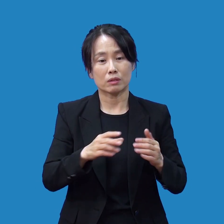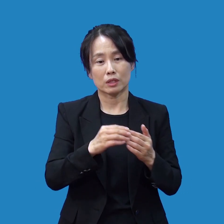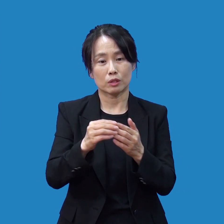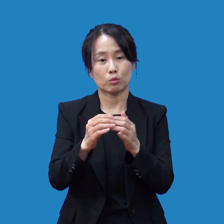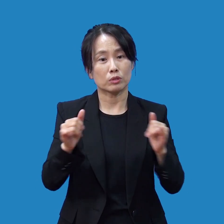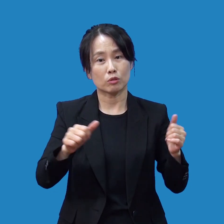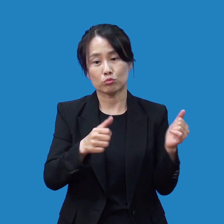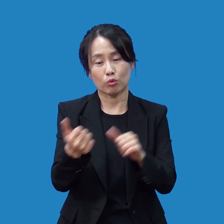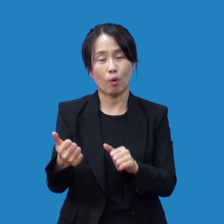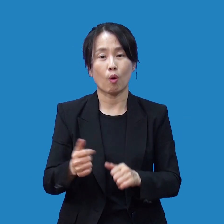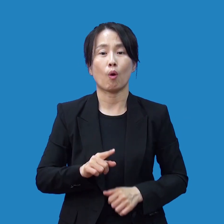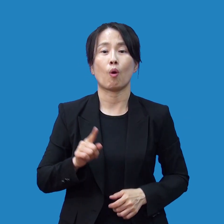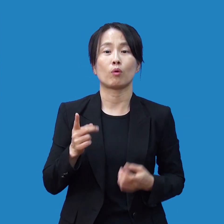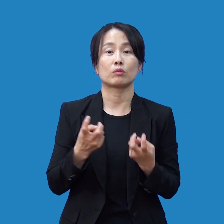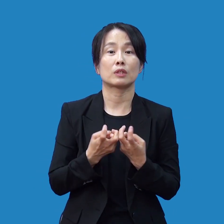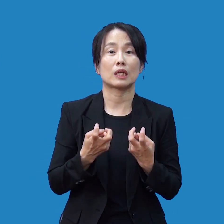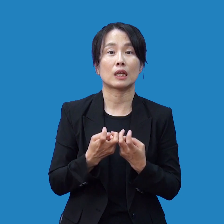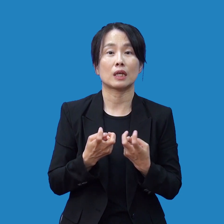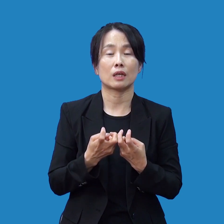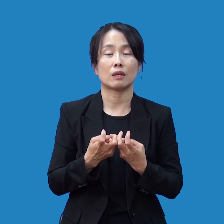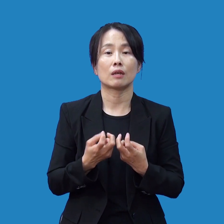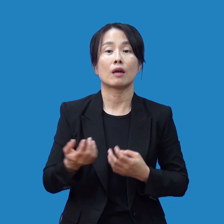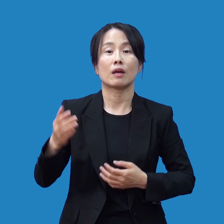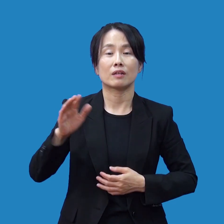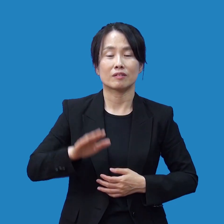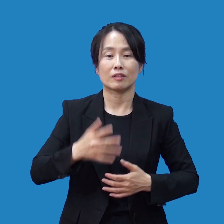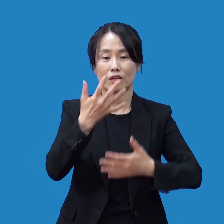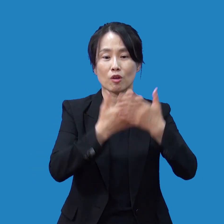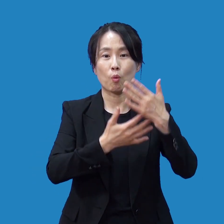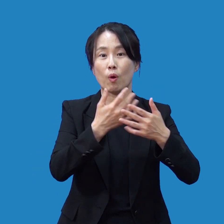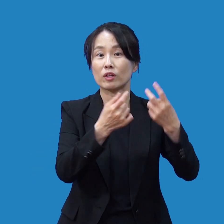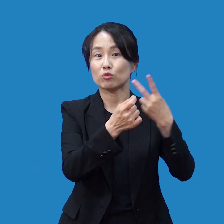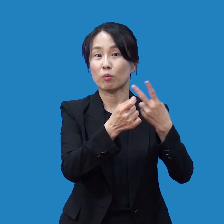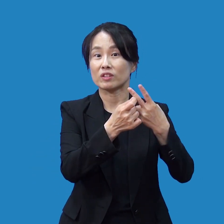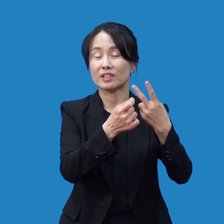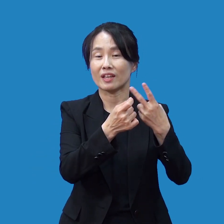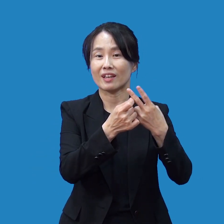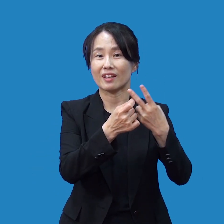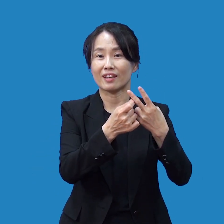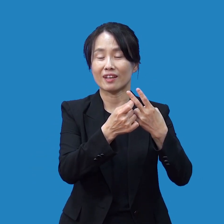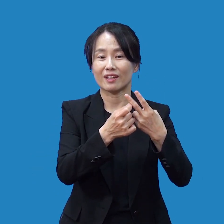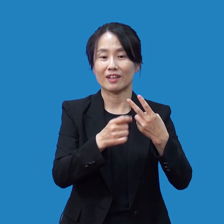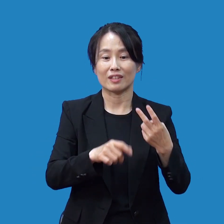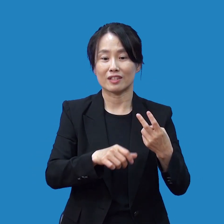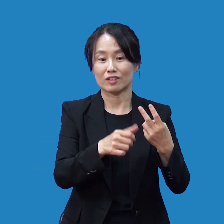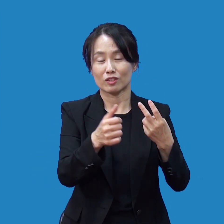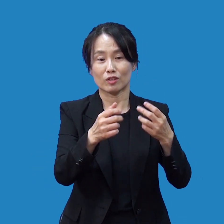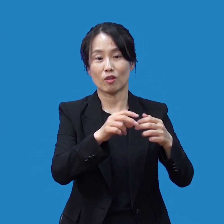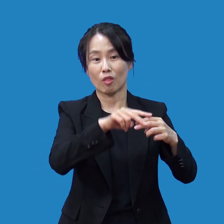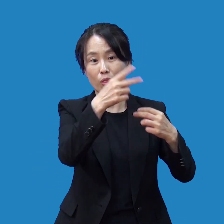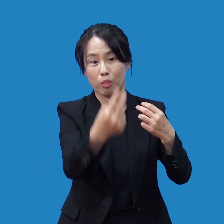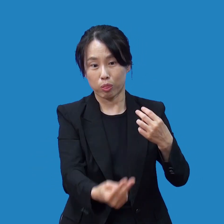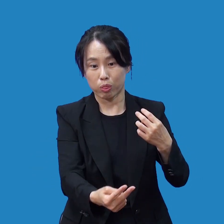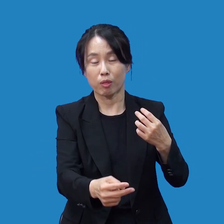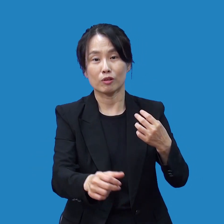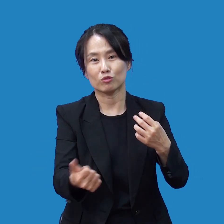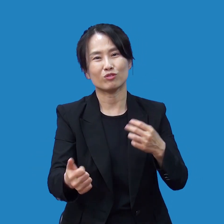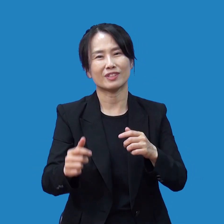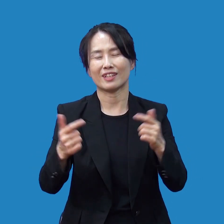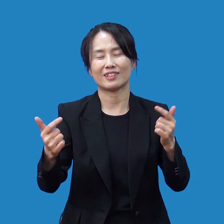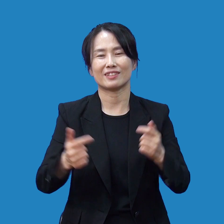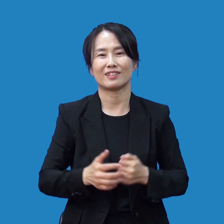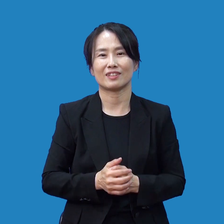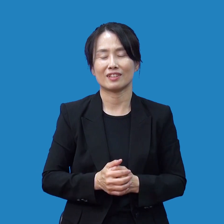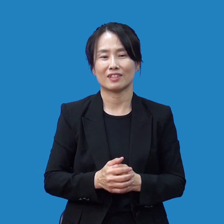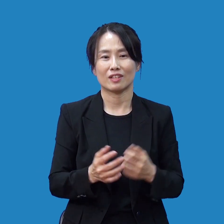나버리죠. 그런데 나중에 2편에 가면 이 간달프가 죽지 않았습니다. 이 화염